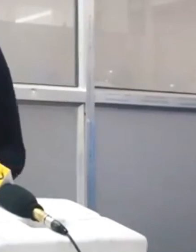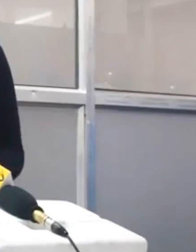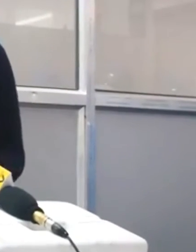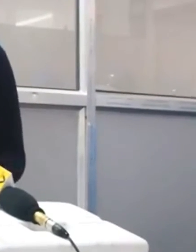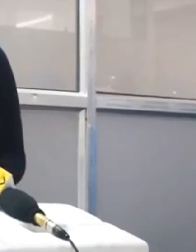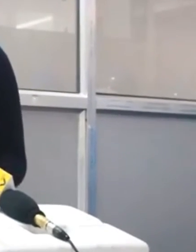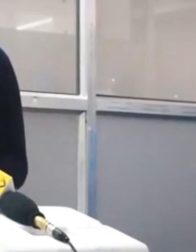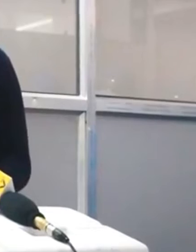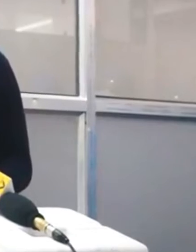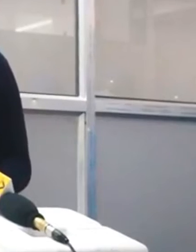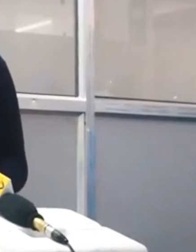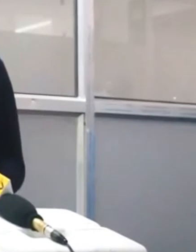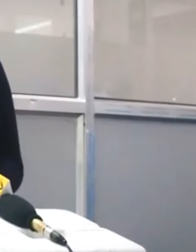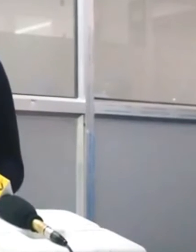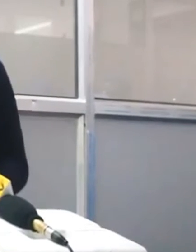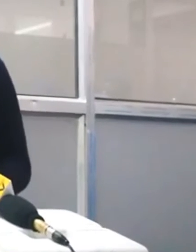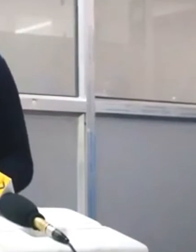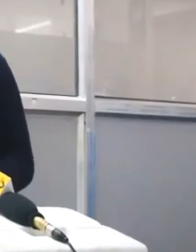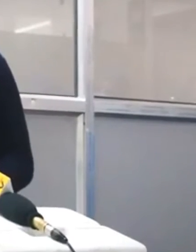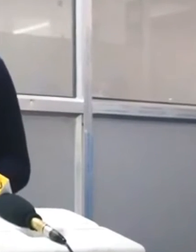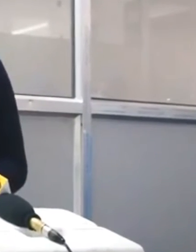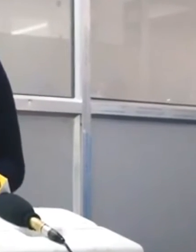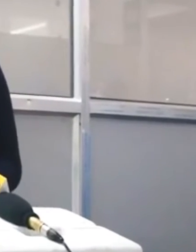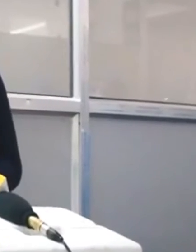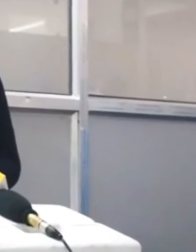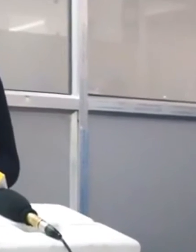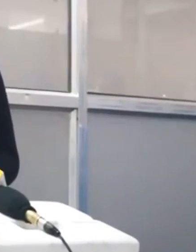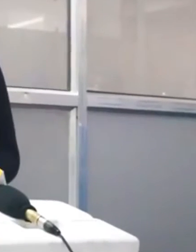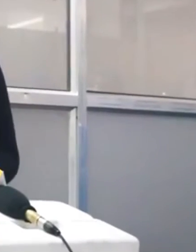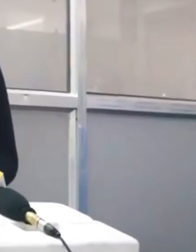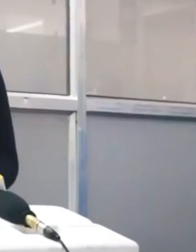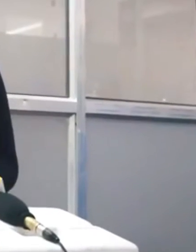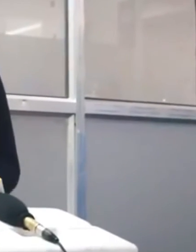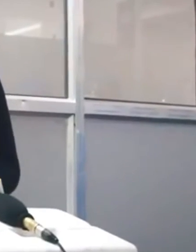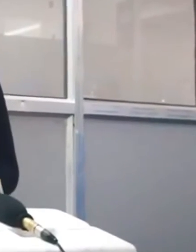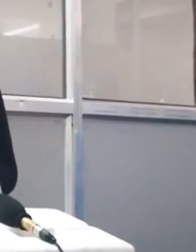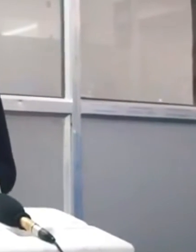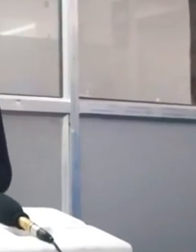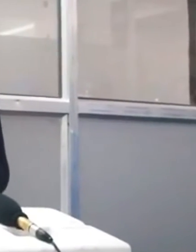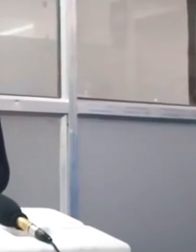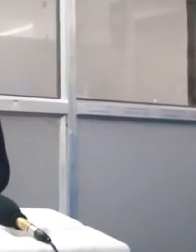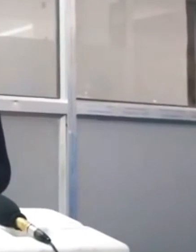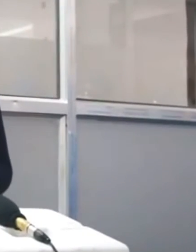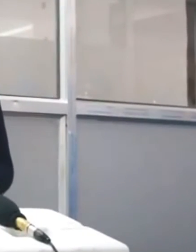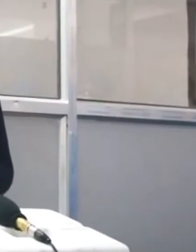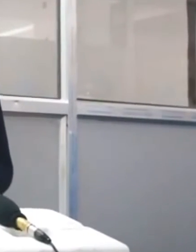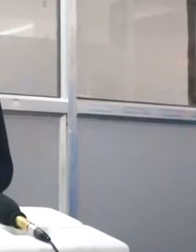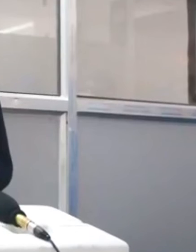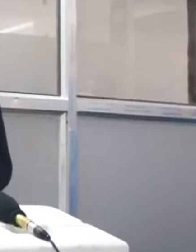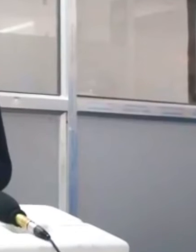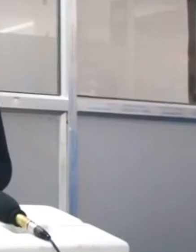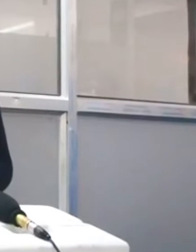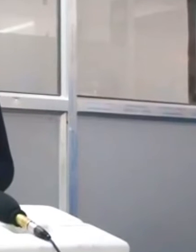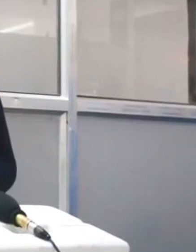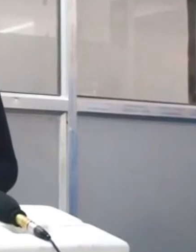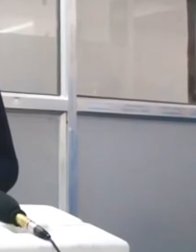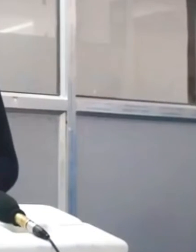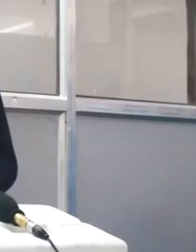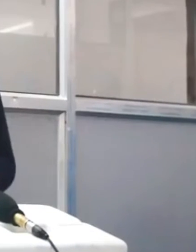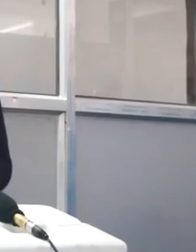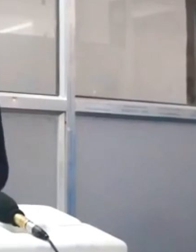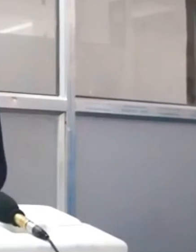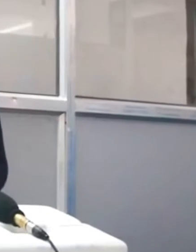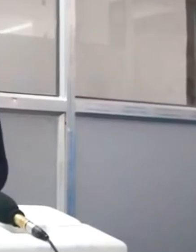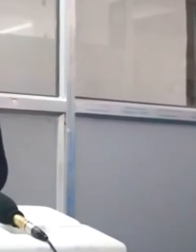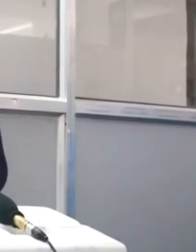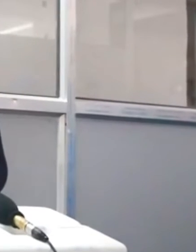इफेक्टिभ र म आफू यहाँ चाहिँ डक्टर अनुसार मलाई वेलकम गर्नु परेर डक्टरहरू सबैले तिमी चिन्ता नलियो यु विल बी अलराइट भनेर फर्स्ट दिन नै मेसेज चाहिँ